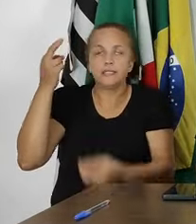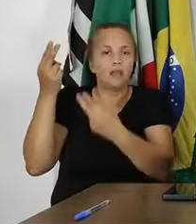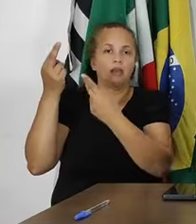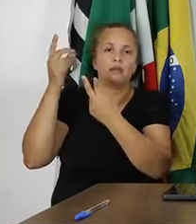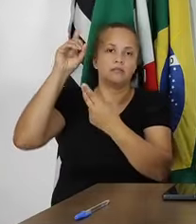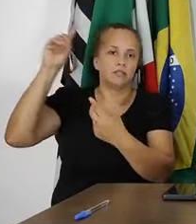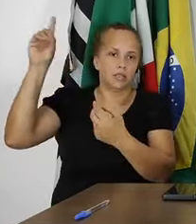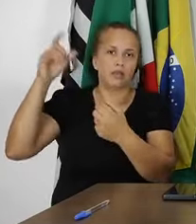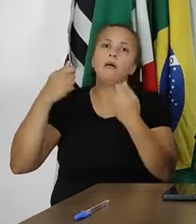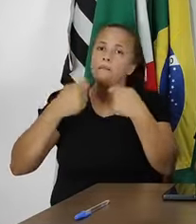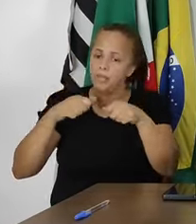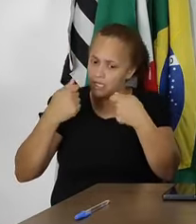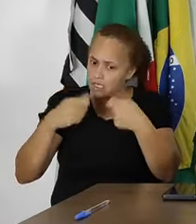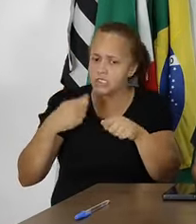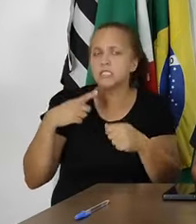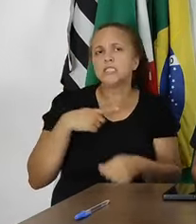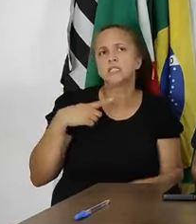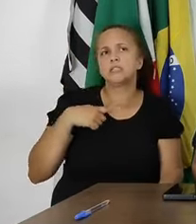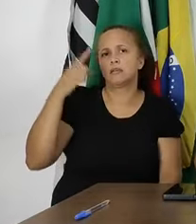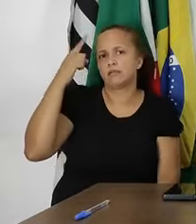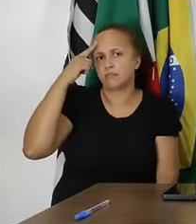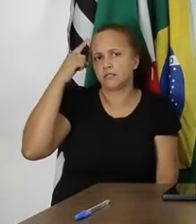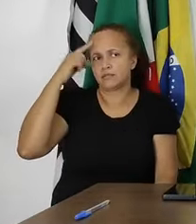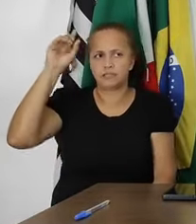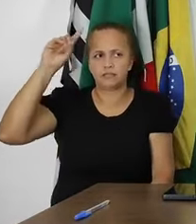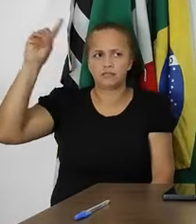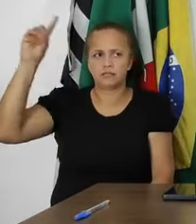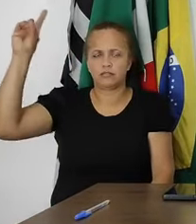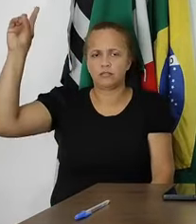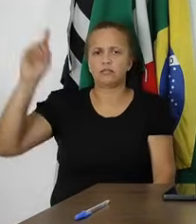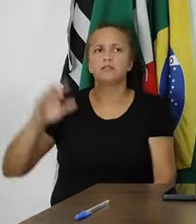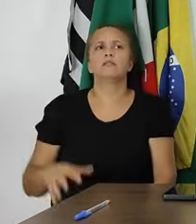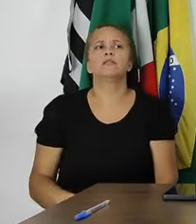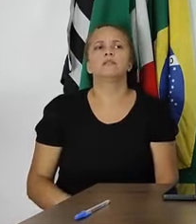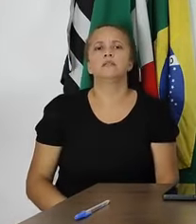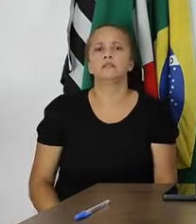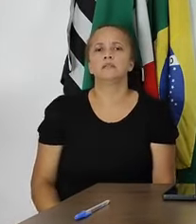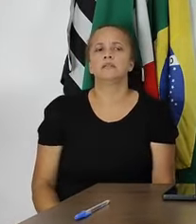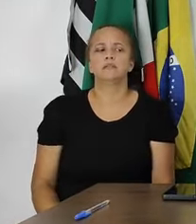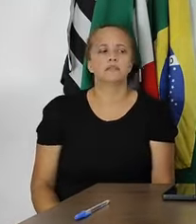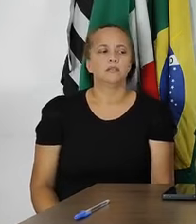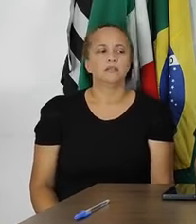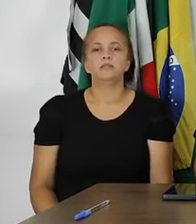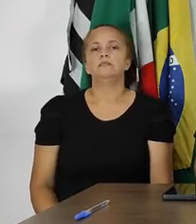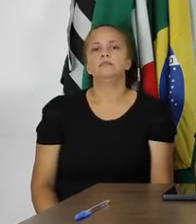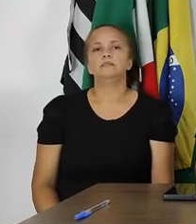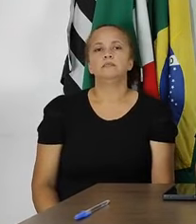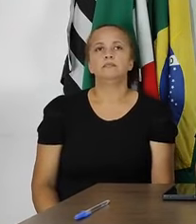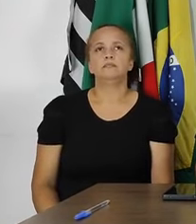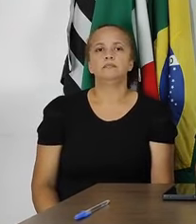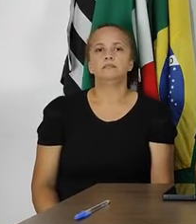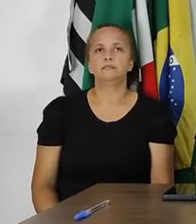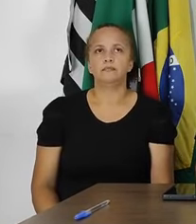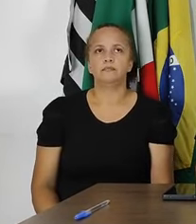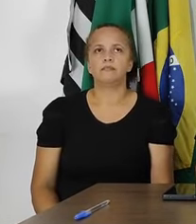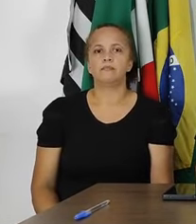viver segundo a vontade de Deus. Obrigada, Rodrigo. Dá licença, irmão, só um minutinho.